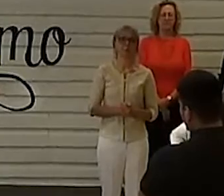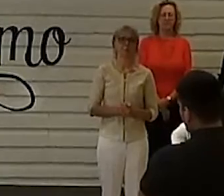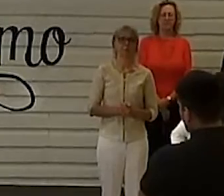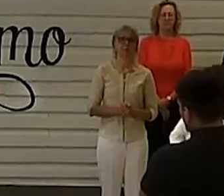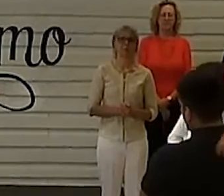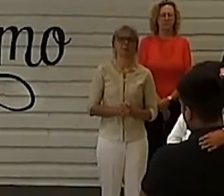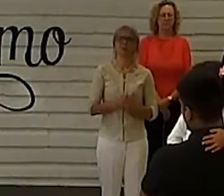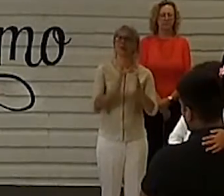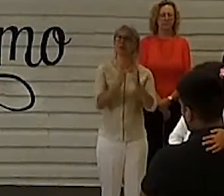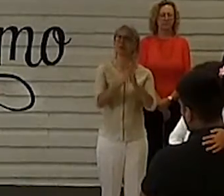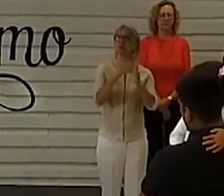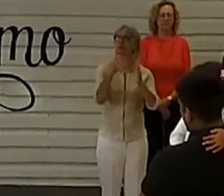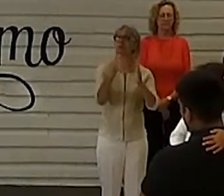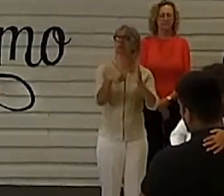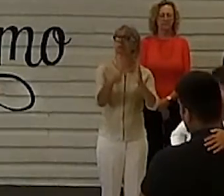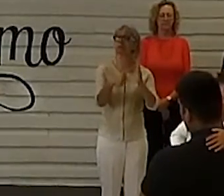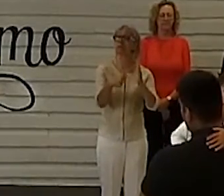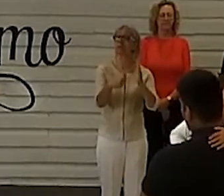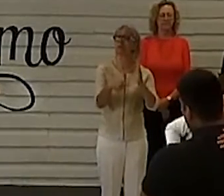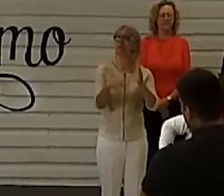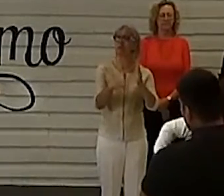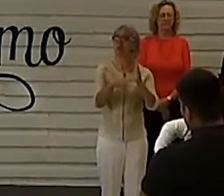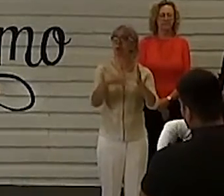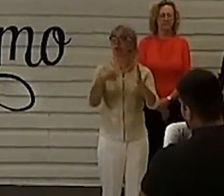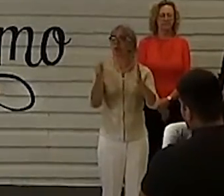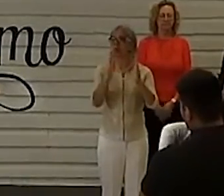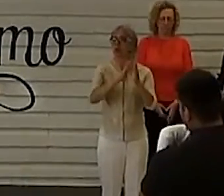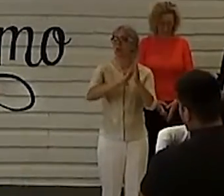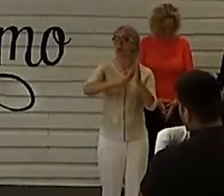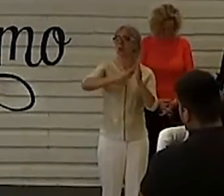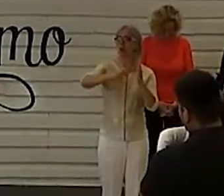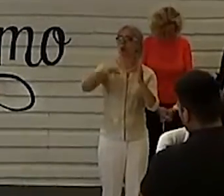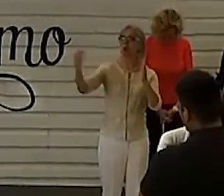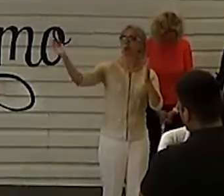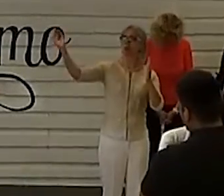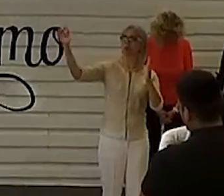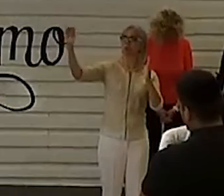che questa Chiesa sia ripiena di Spirito Santo,